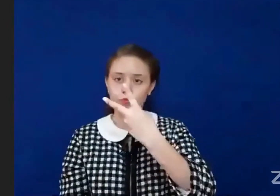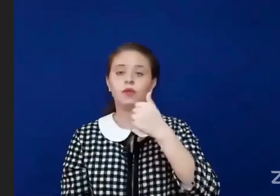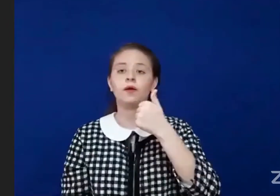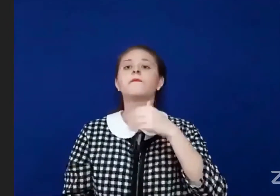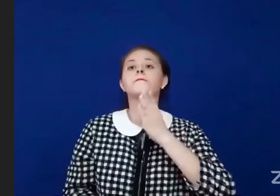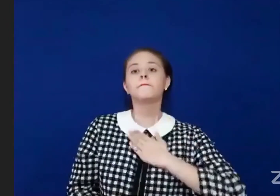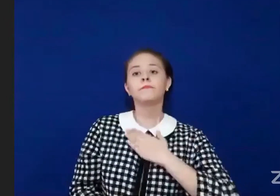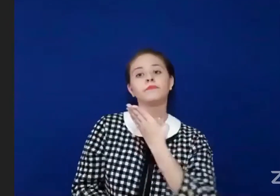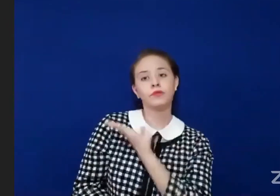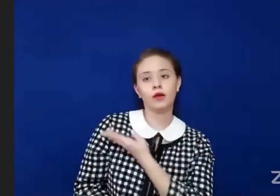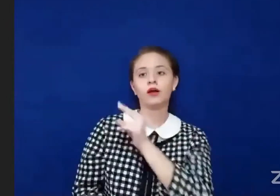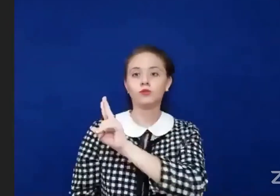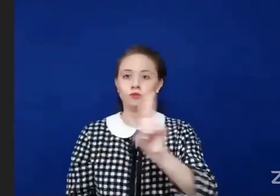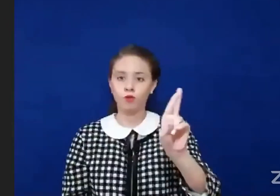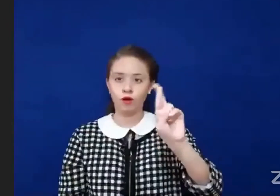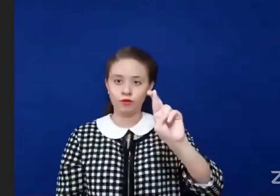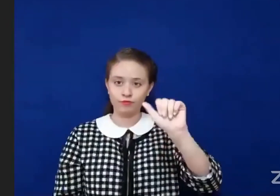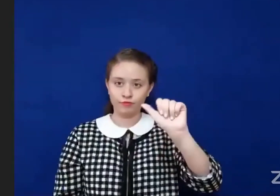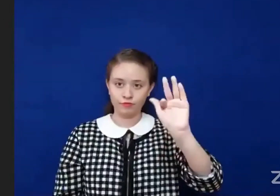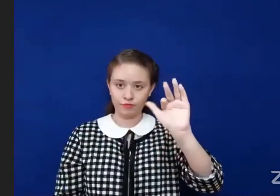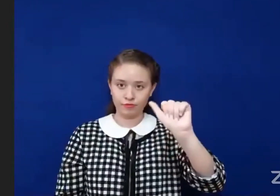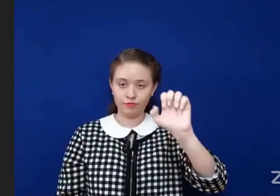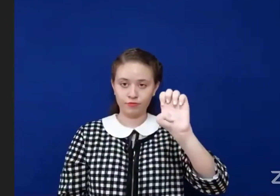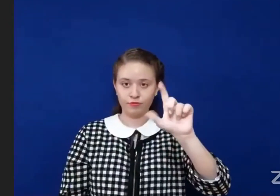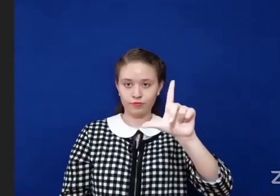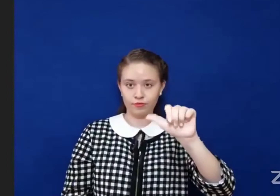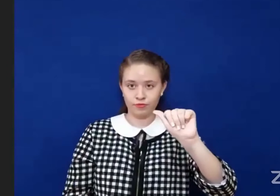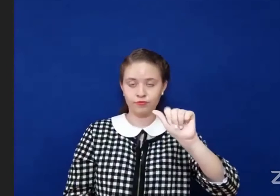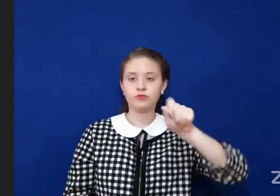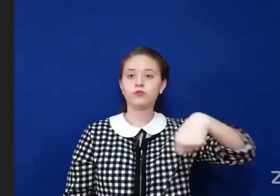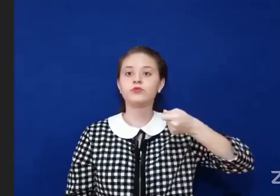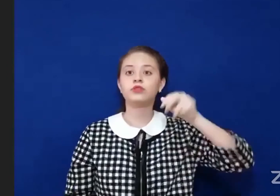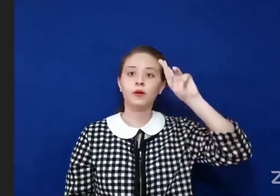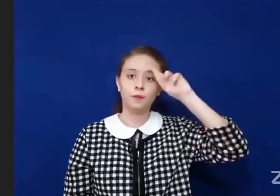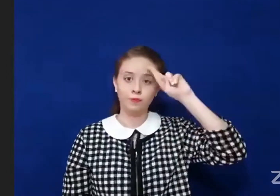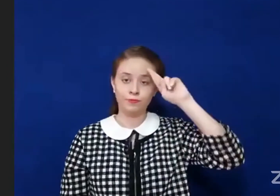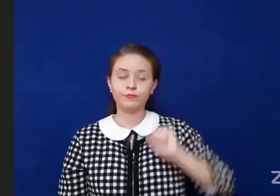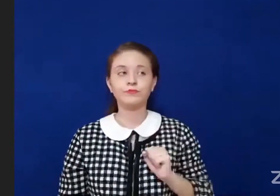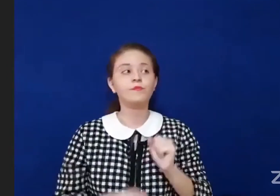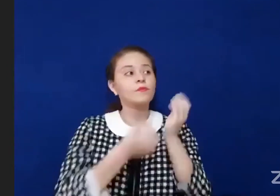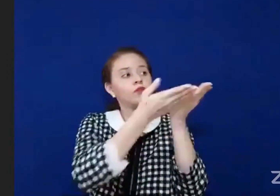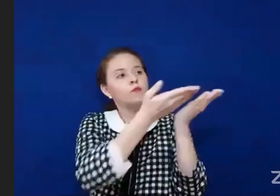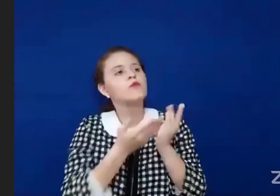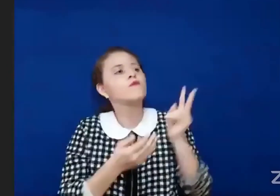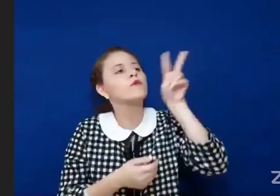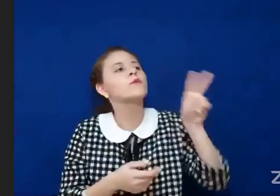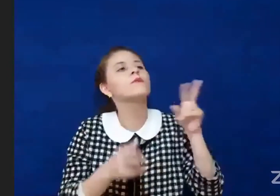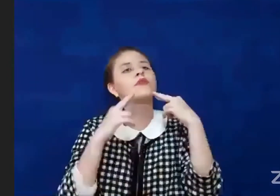ano de 2021, minha amiga, o nome dela é Rafaela, e o sinal dela é esse,